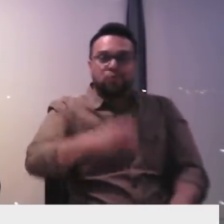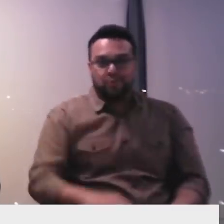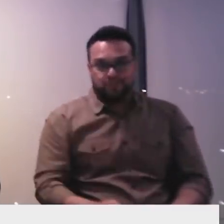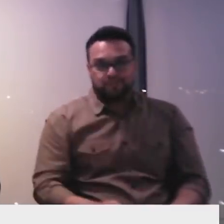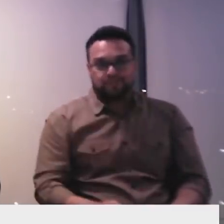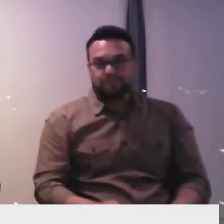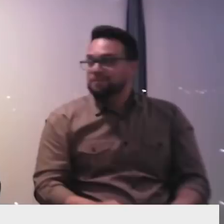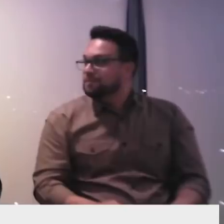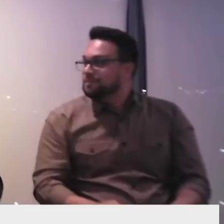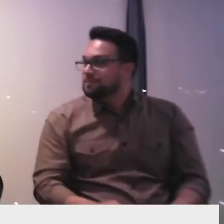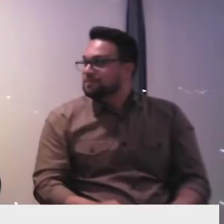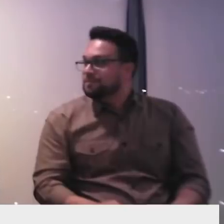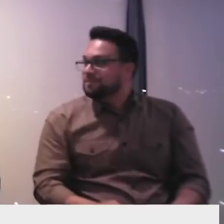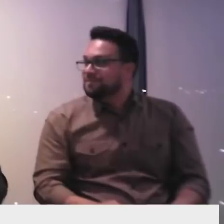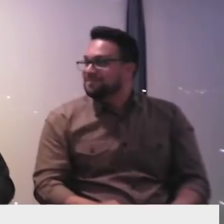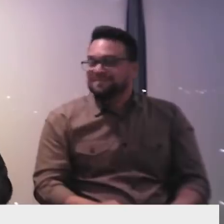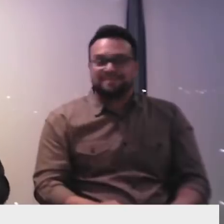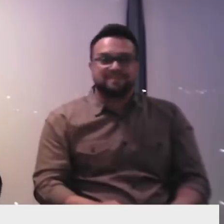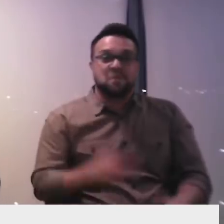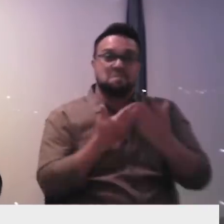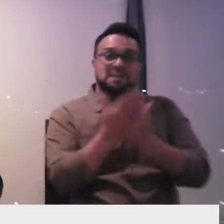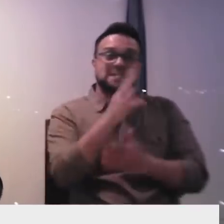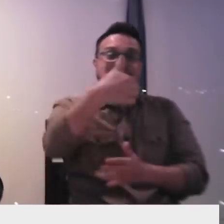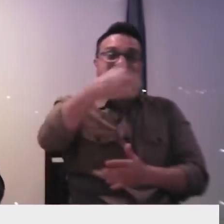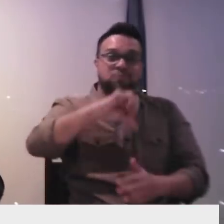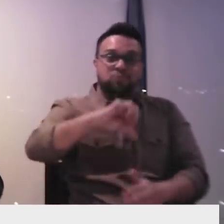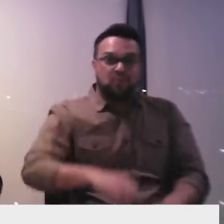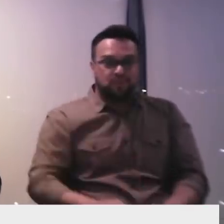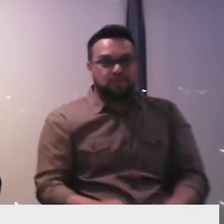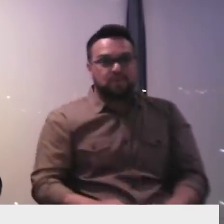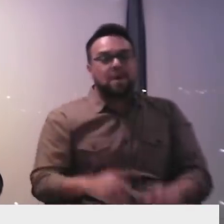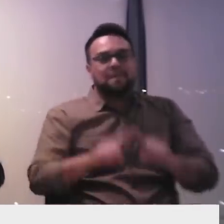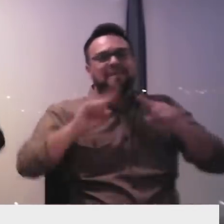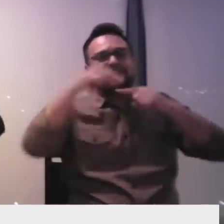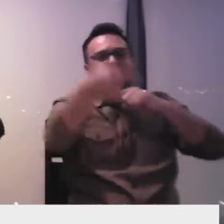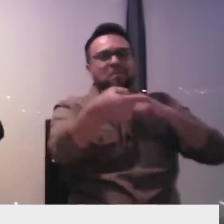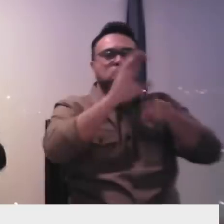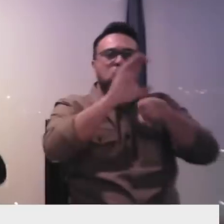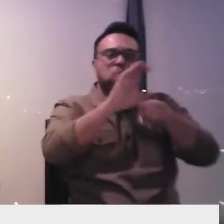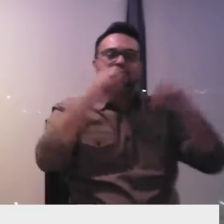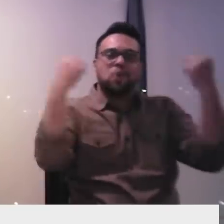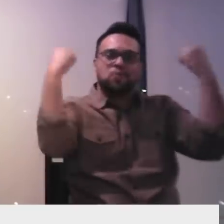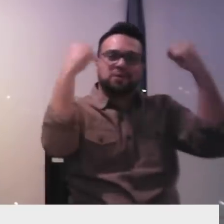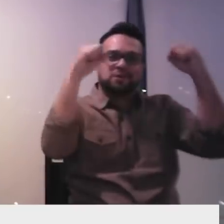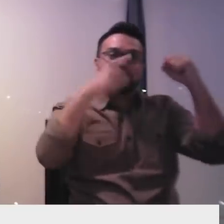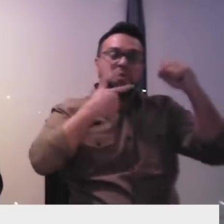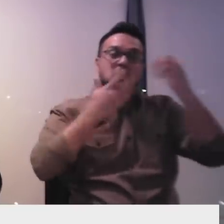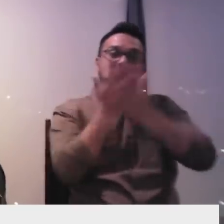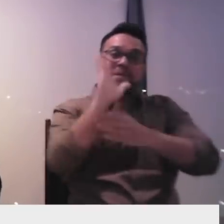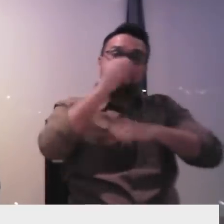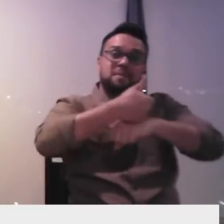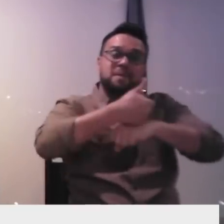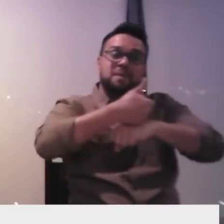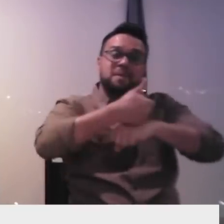Foi mal, Tarcísio. Mas o senhor foi primeiro no exército. Não, lá depois, o curso de educação física do exército, um ano, fui em primeiro lugar, mas tinha muita